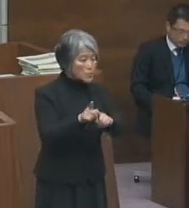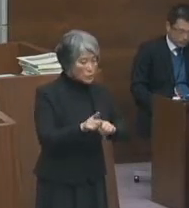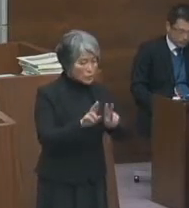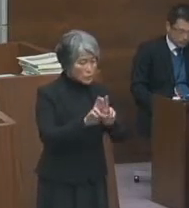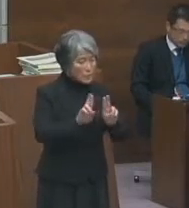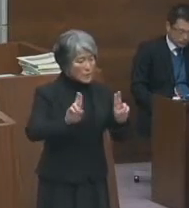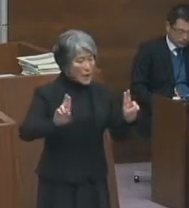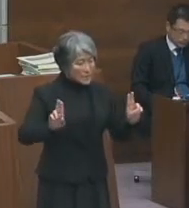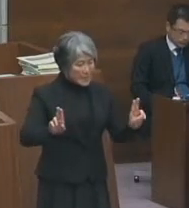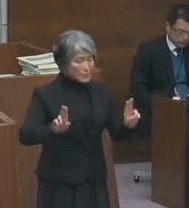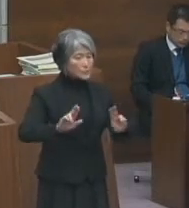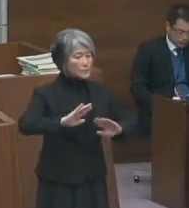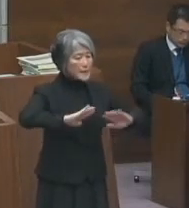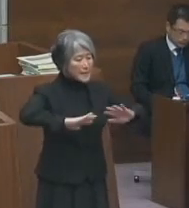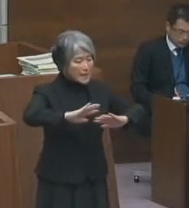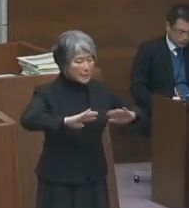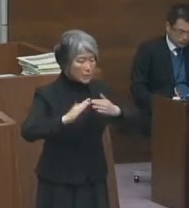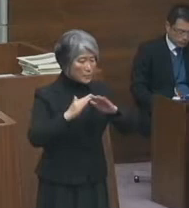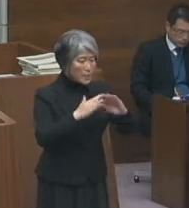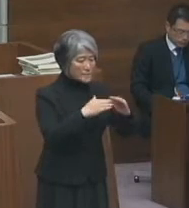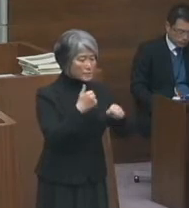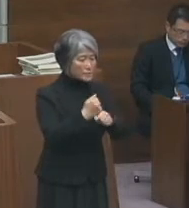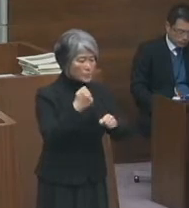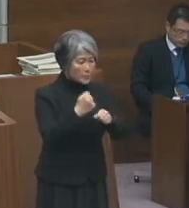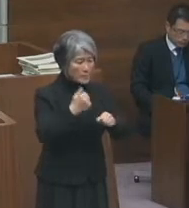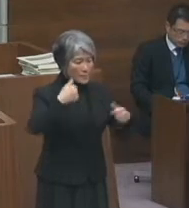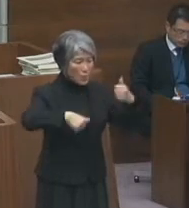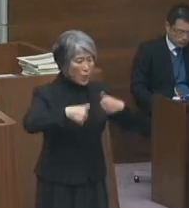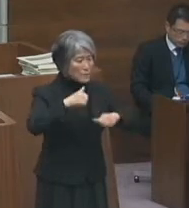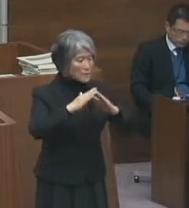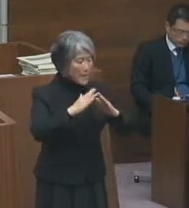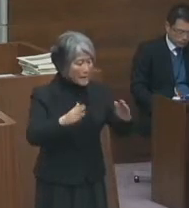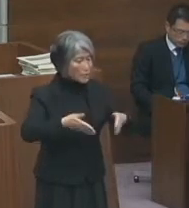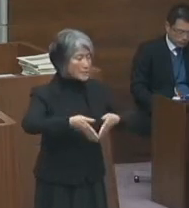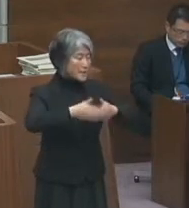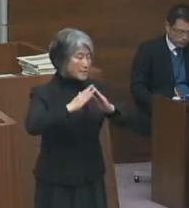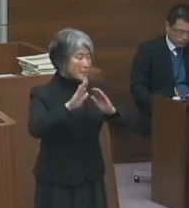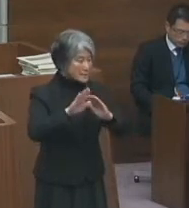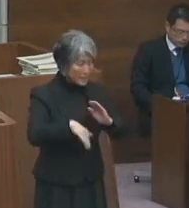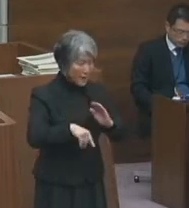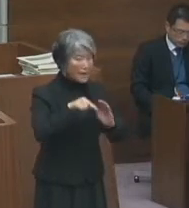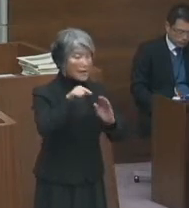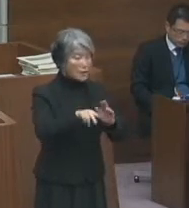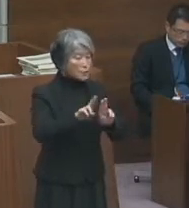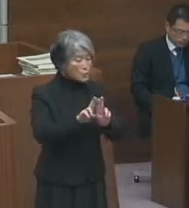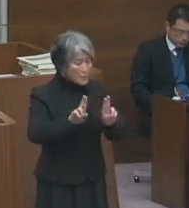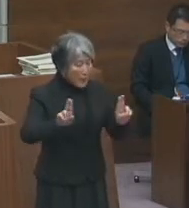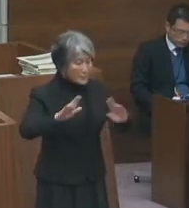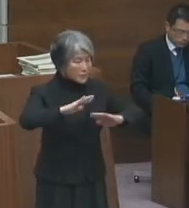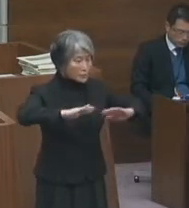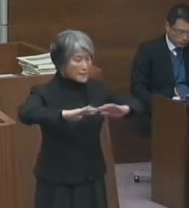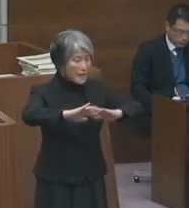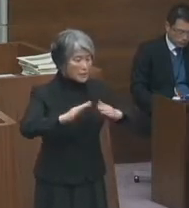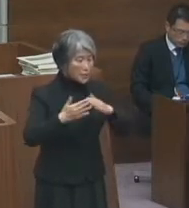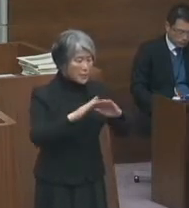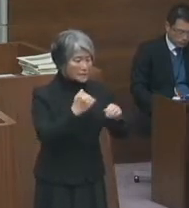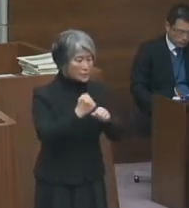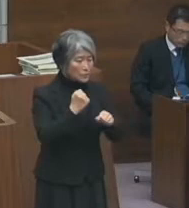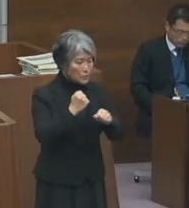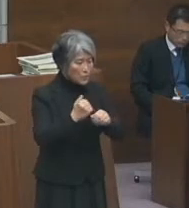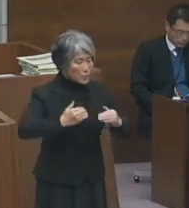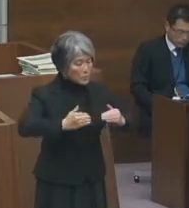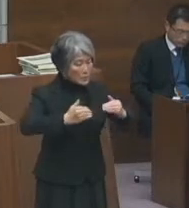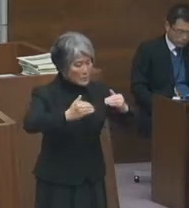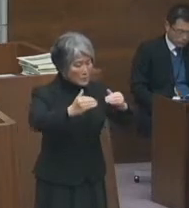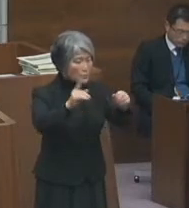ちづくり協議会を設置したところでございます。この協議会におきまして、ユニバーサルデザインのまちづくりを推進するための実行計画の策